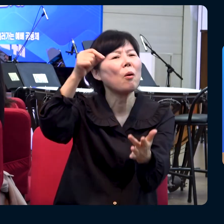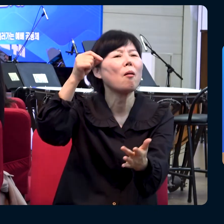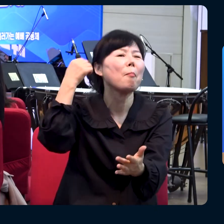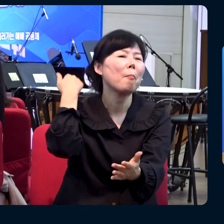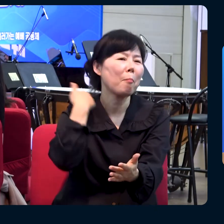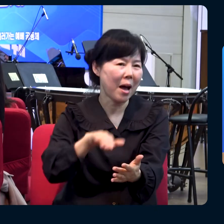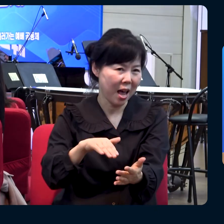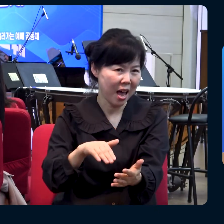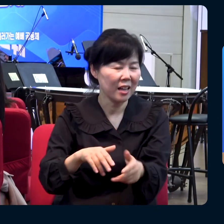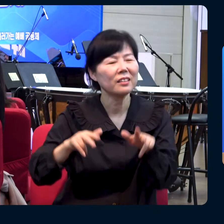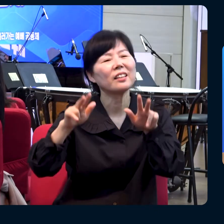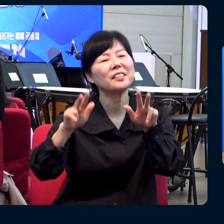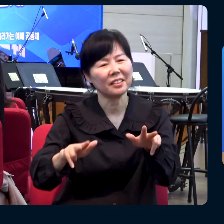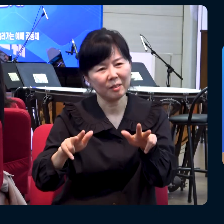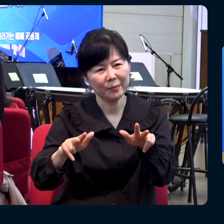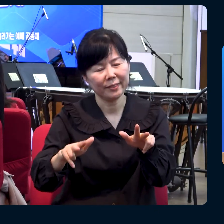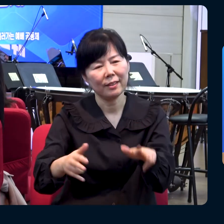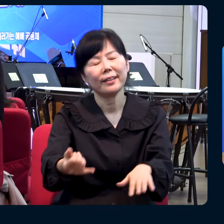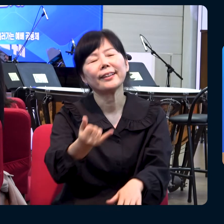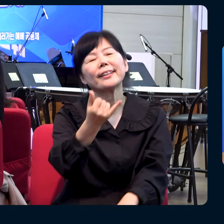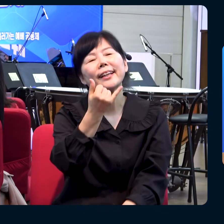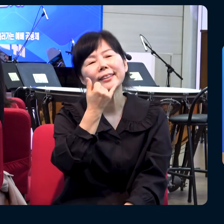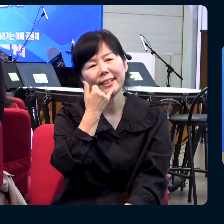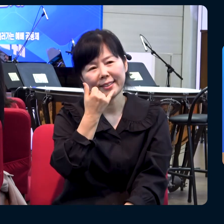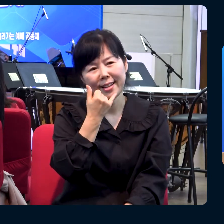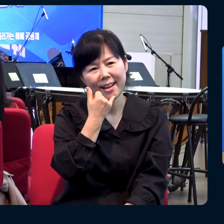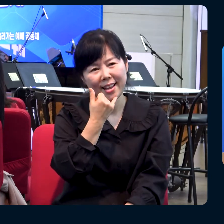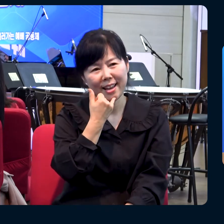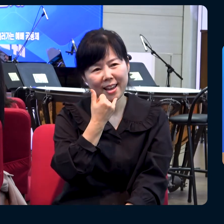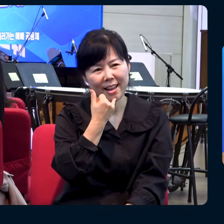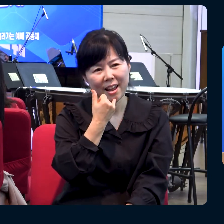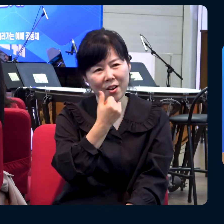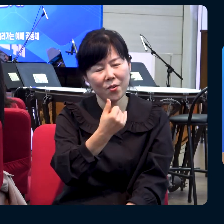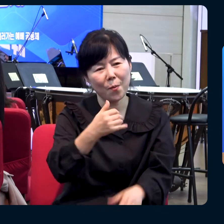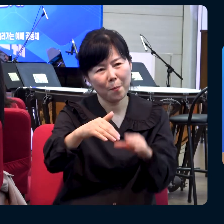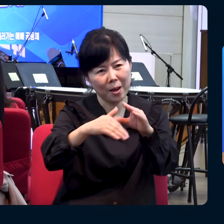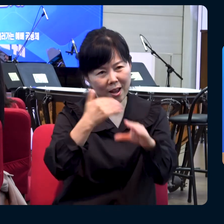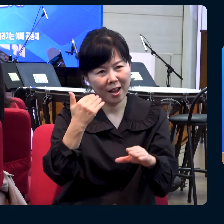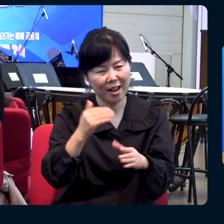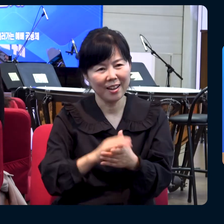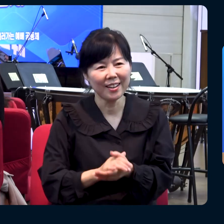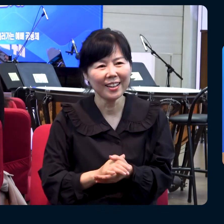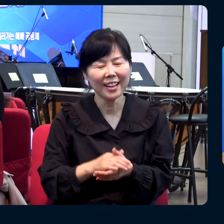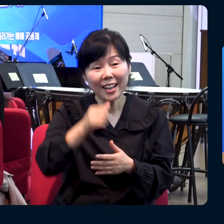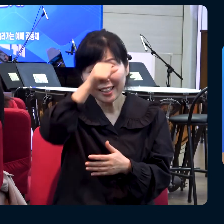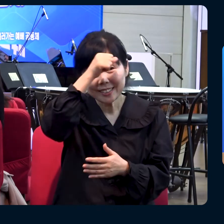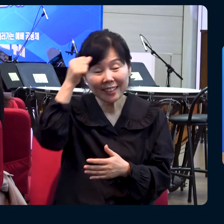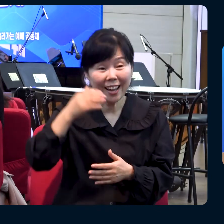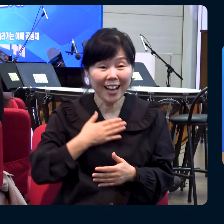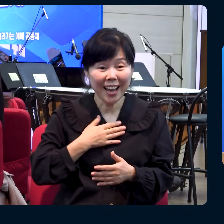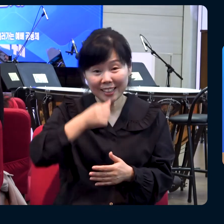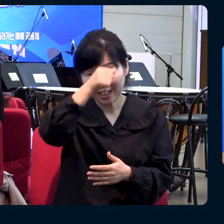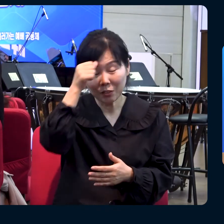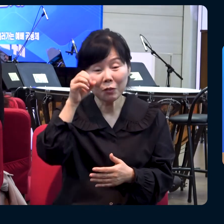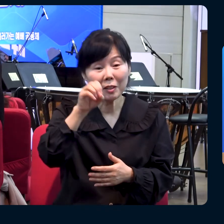그런데 최근에 변해서 이제는 괜찮습니다. 제가 그 장로님한테 뭐라 했는지 아세요? 당신 떨어질 뻔했다고